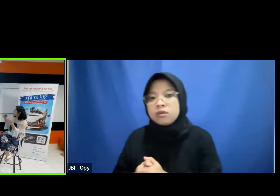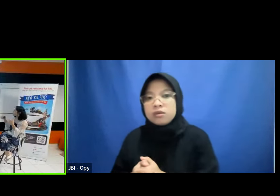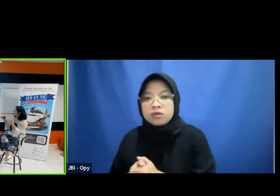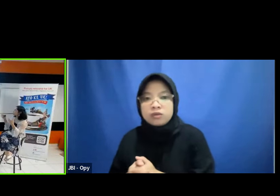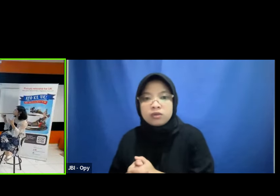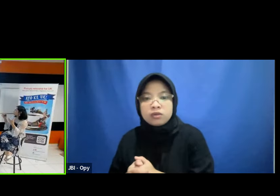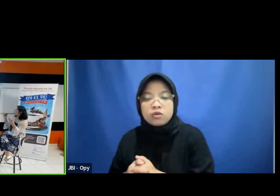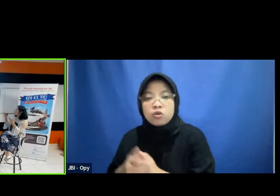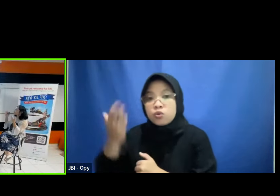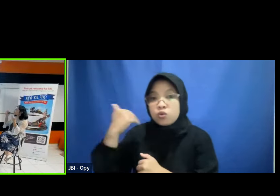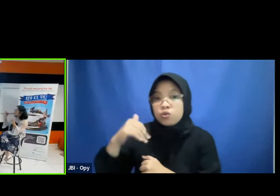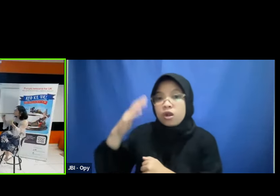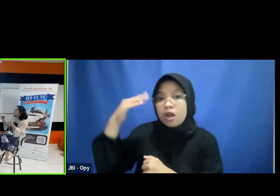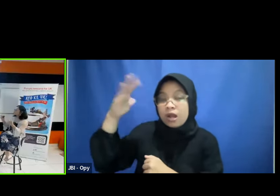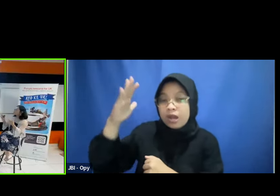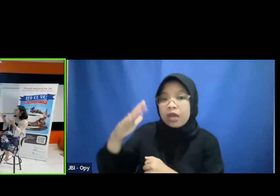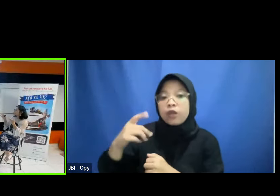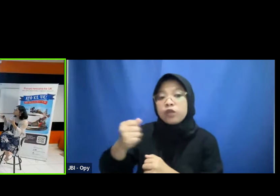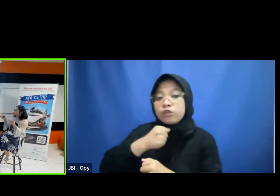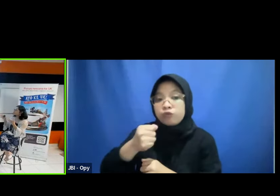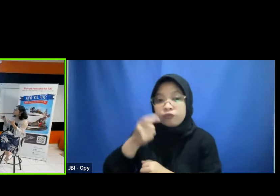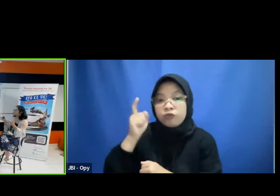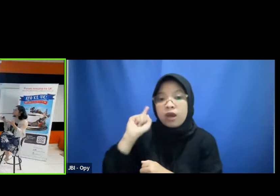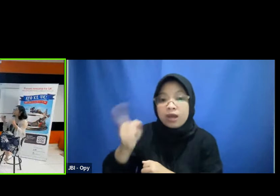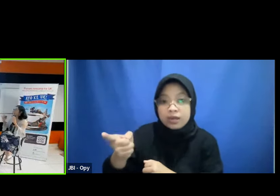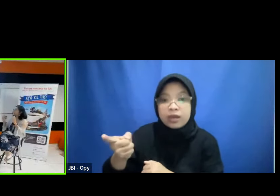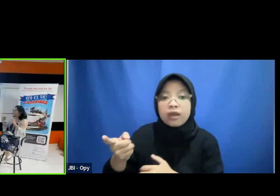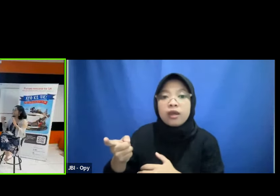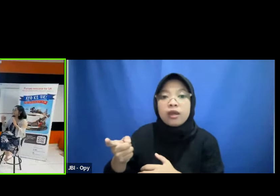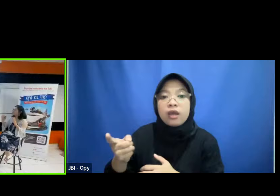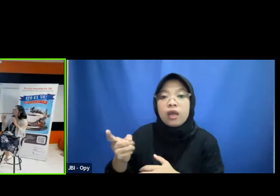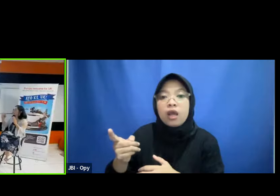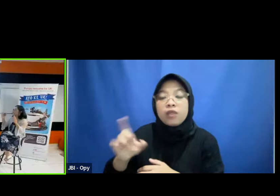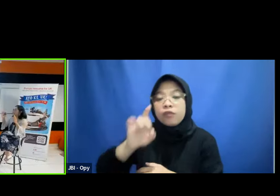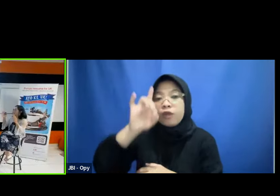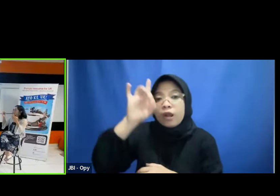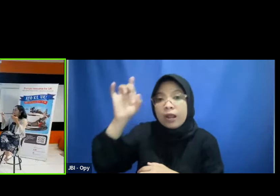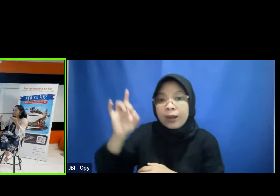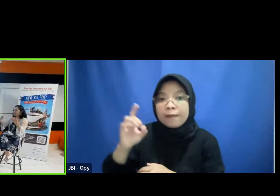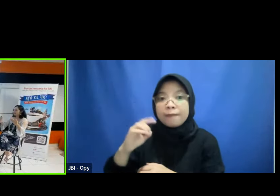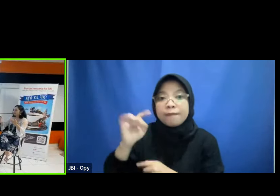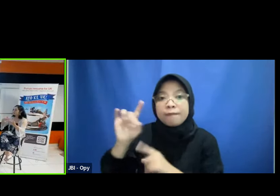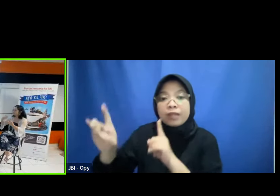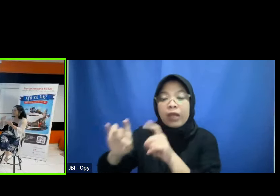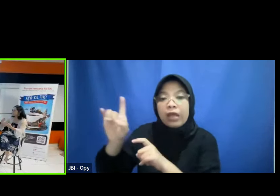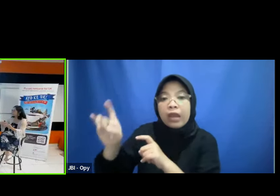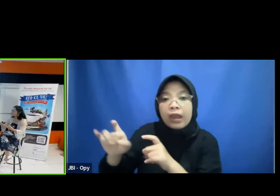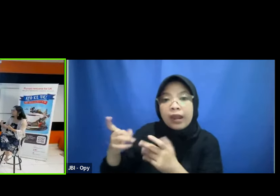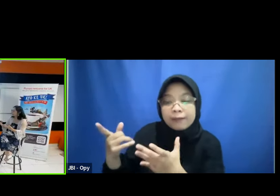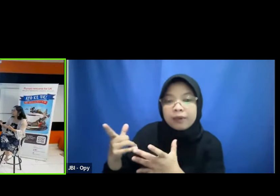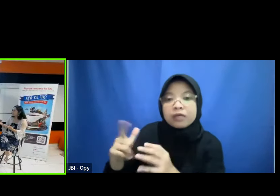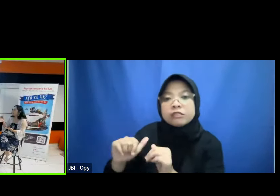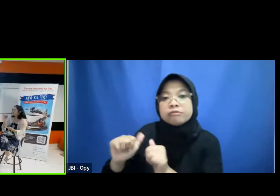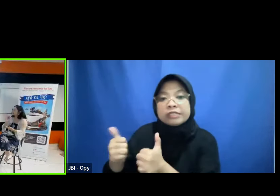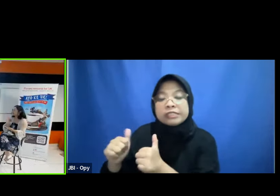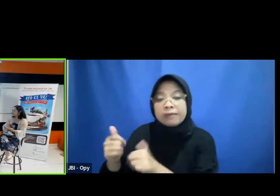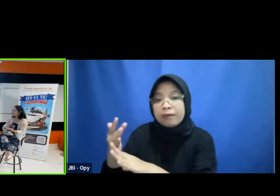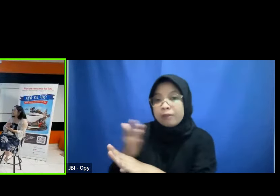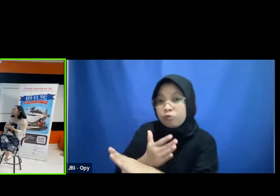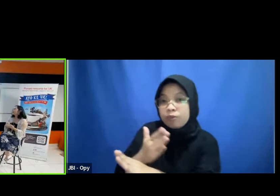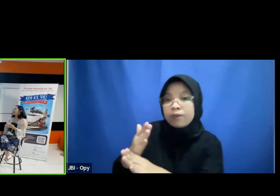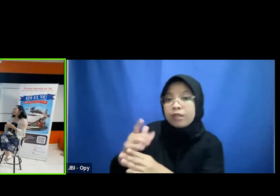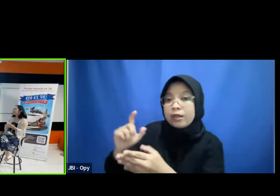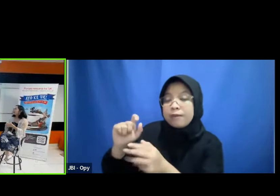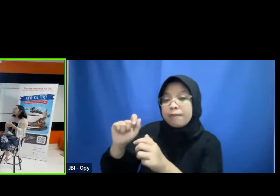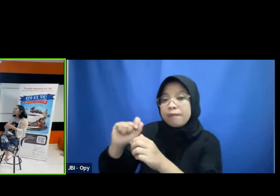mengalami interview dan pasti juga berusahal semaksimal mungkin untuk aliging ya pertanyaan-pertanyaan preparationnya dengan essai